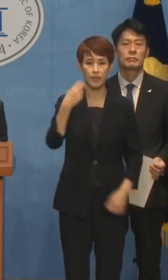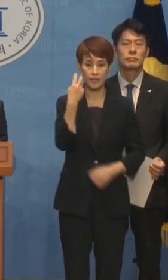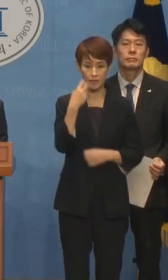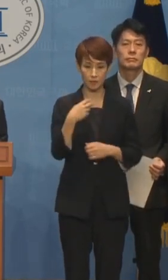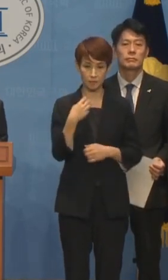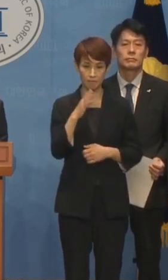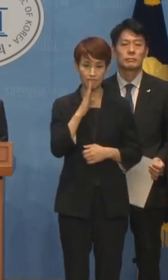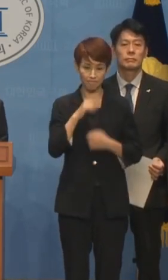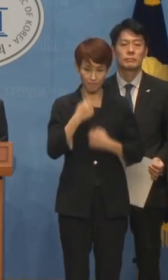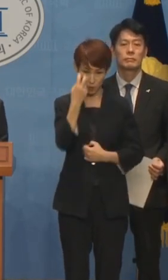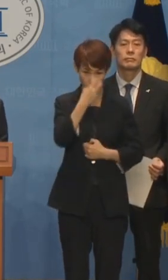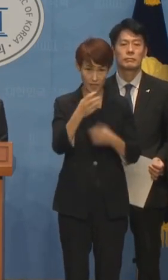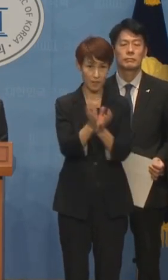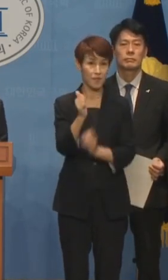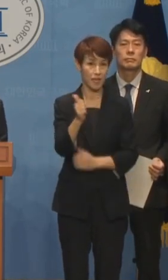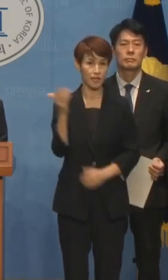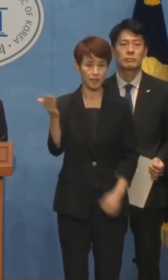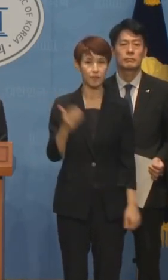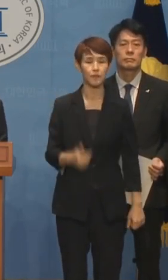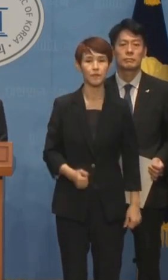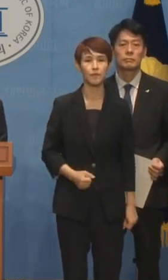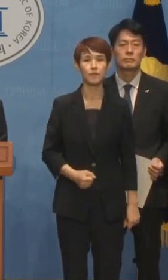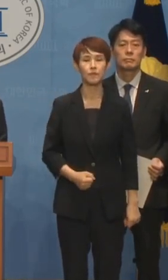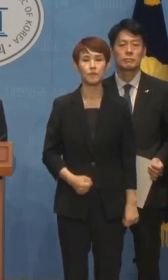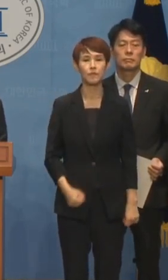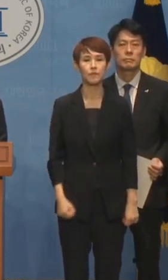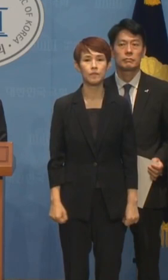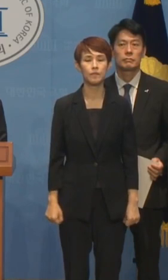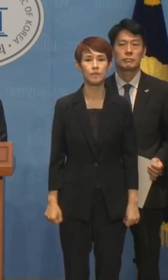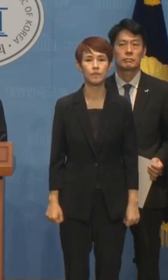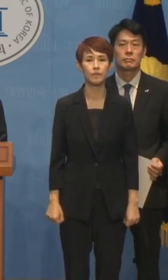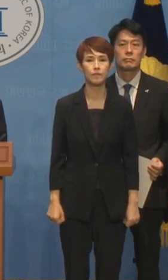진상조사팀장을 맡고 계십니다. 그리고